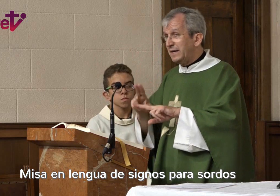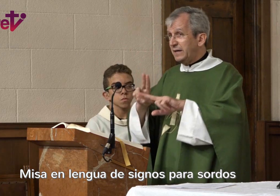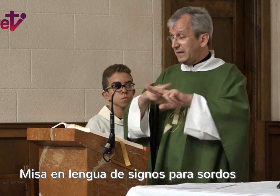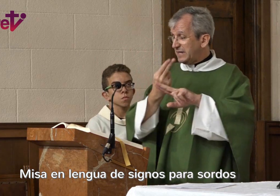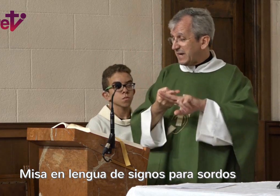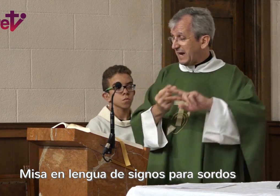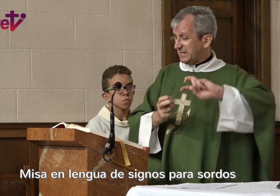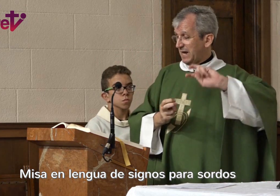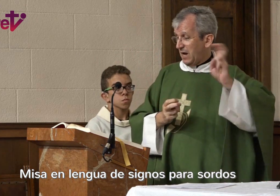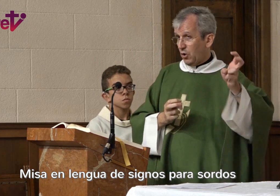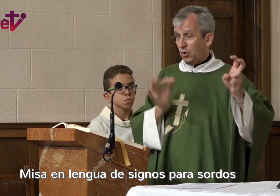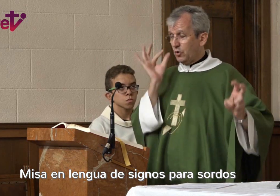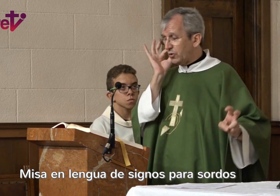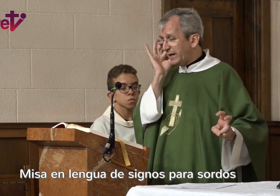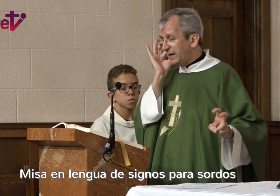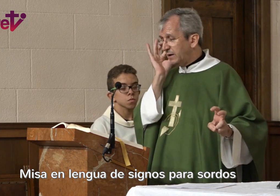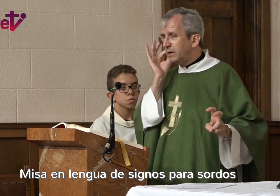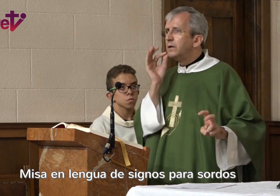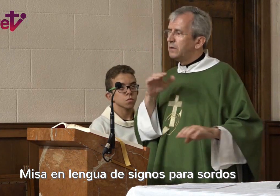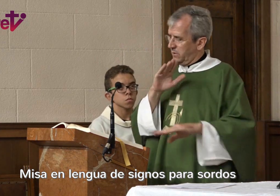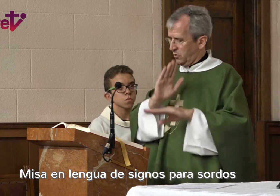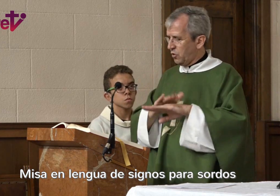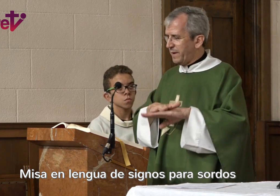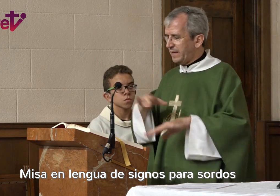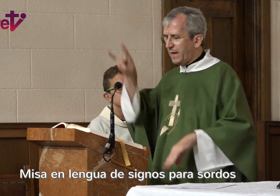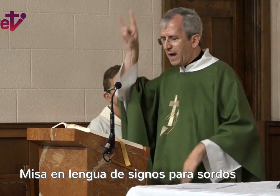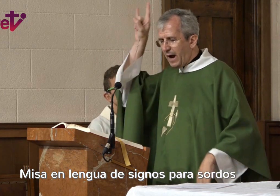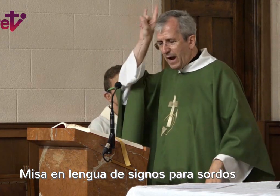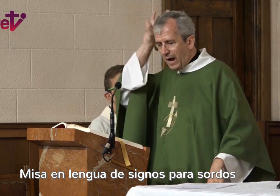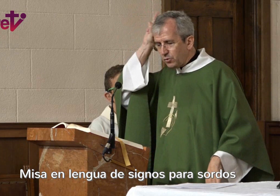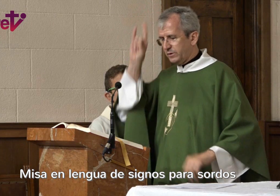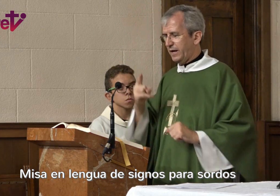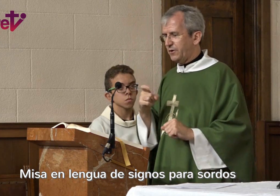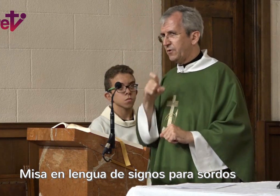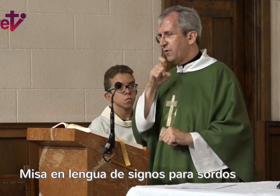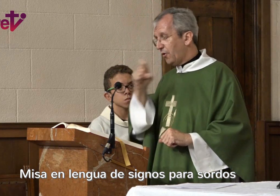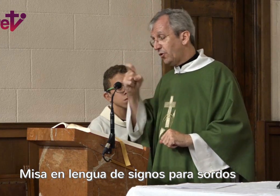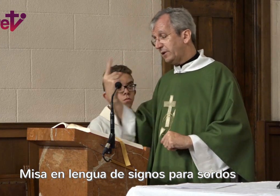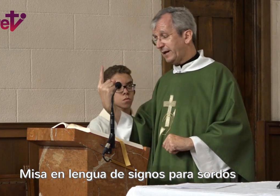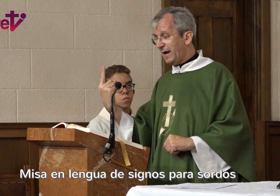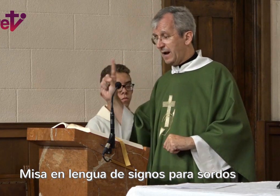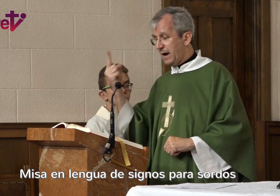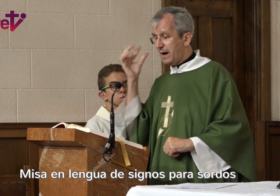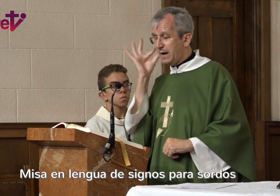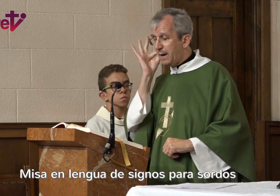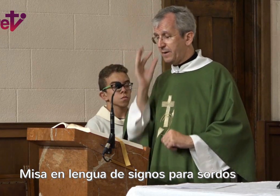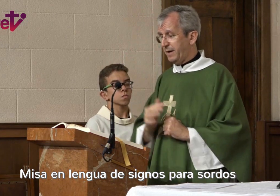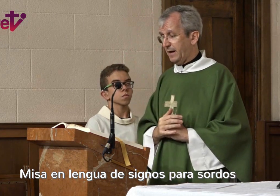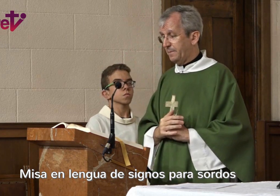e se casa con outra comete adulterio contra la primera